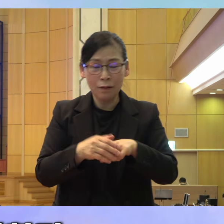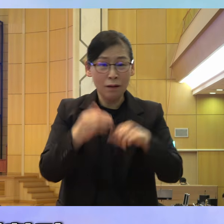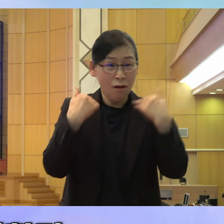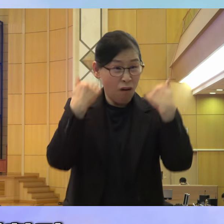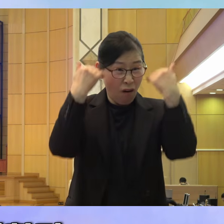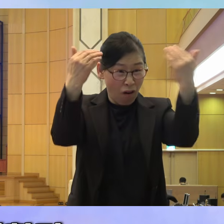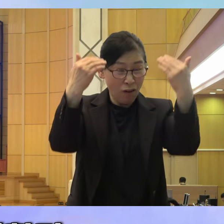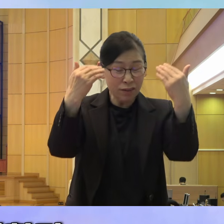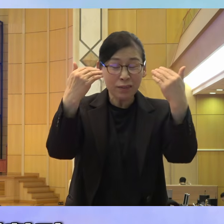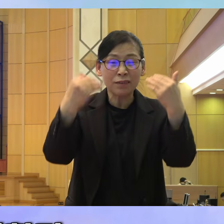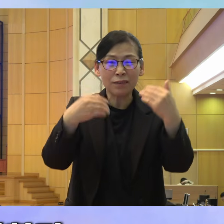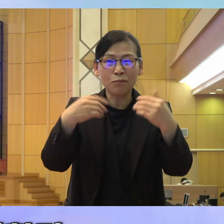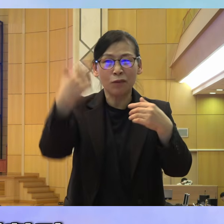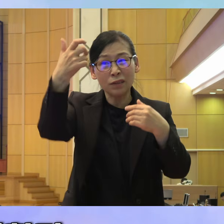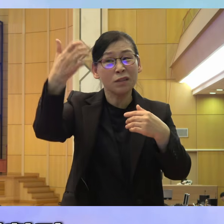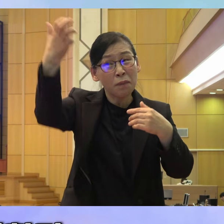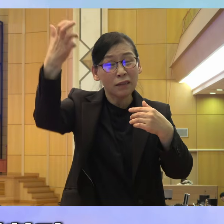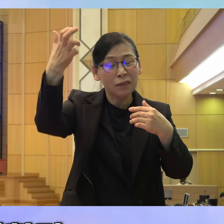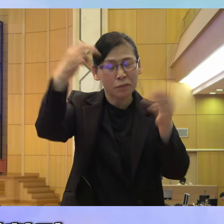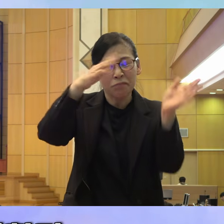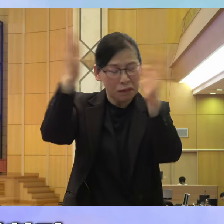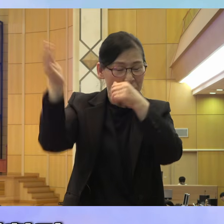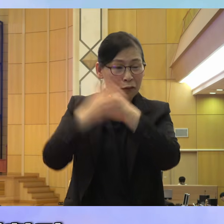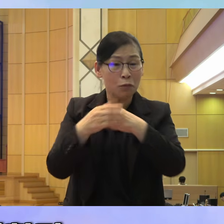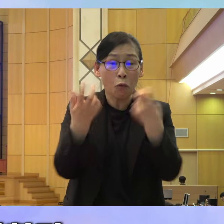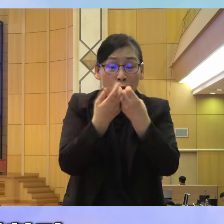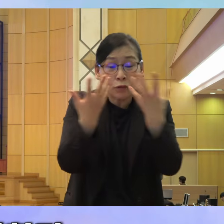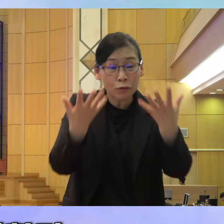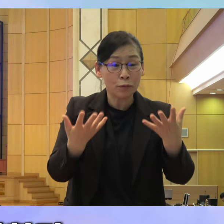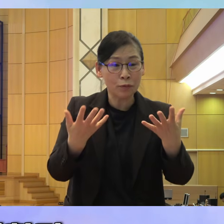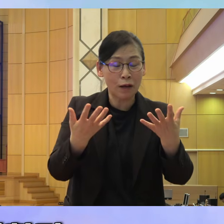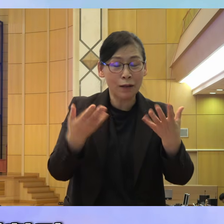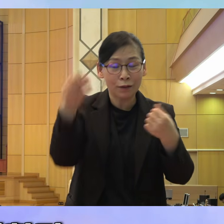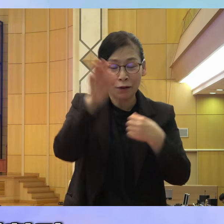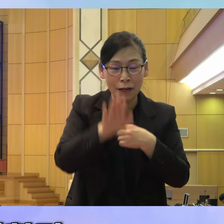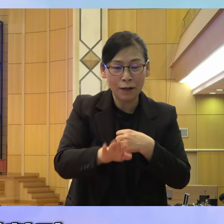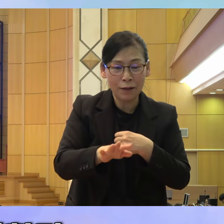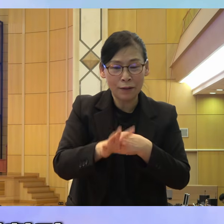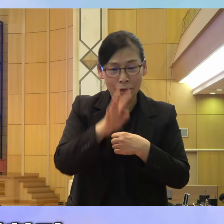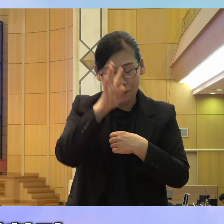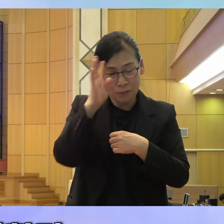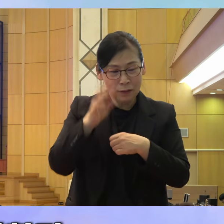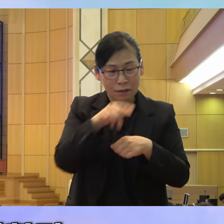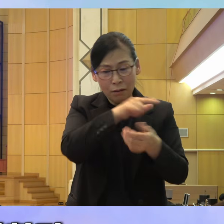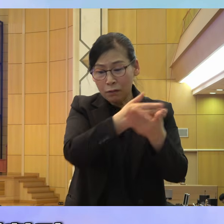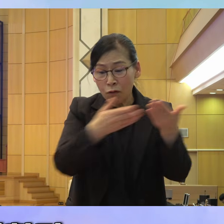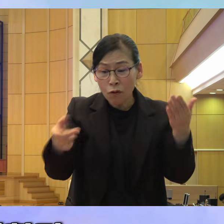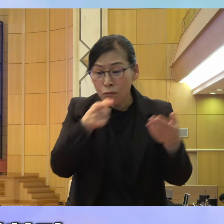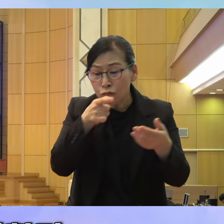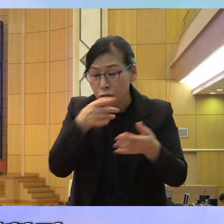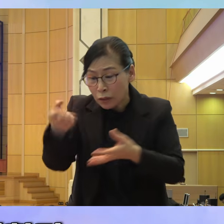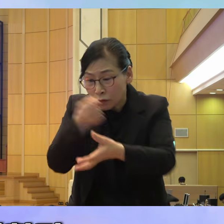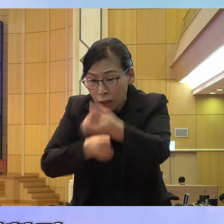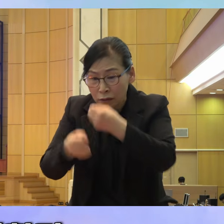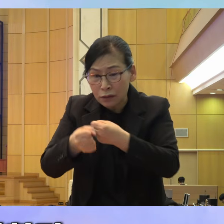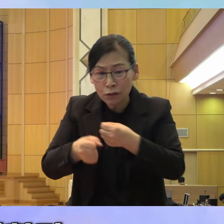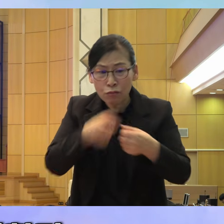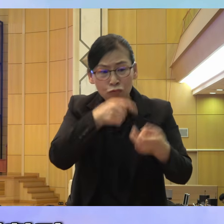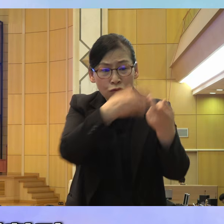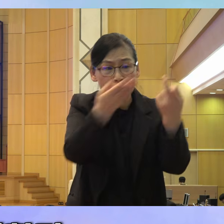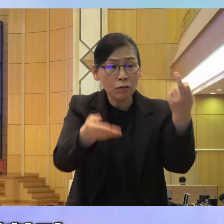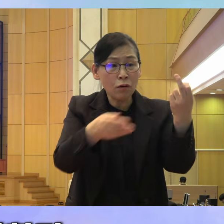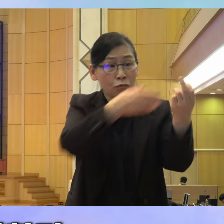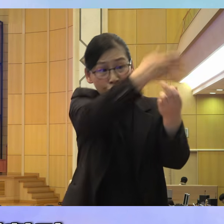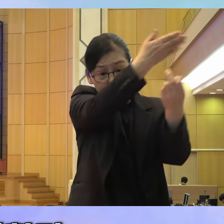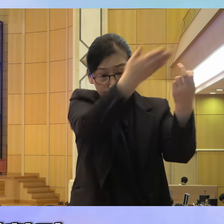어르신들은 이미 그런 세월이 지나가서 어쩔 수 없잖아. 흘러간 물로 물레방아를 돌릴 수 없다고